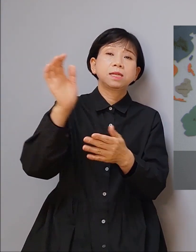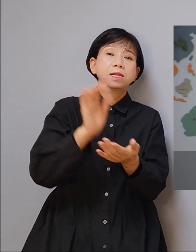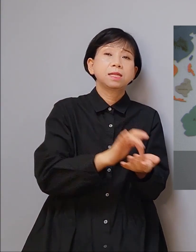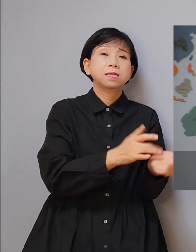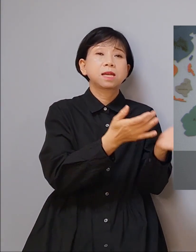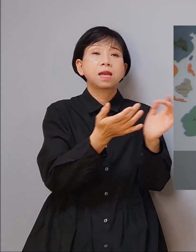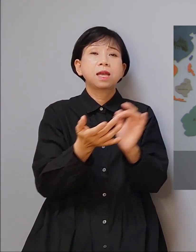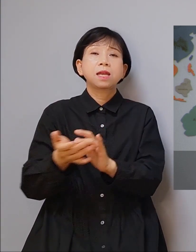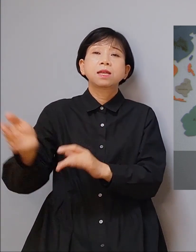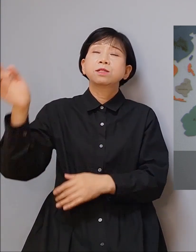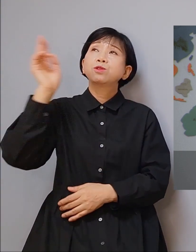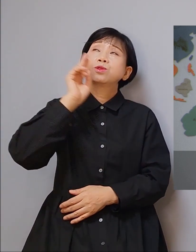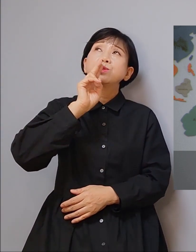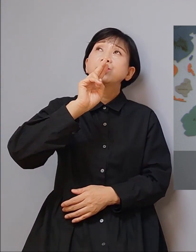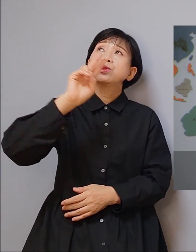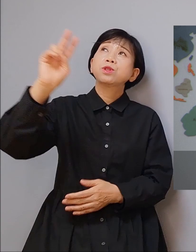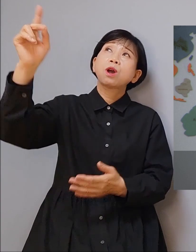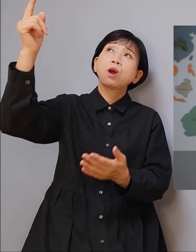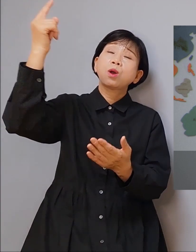왕이신